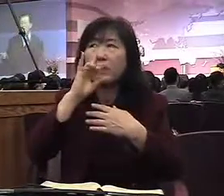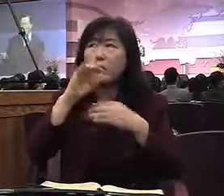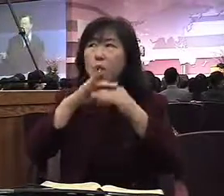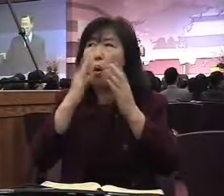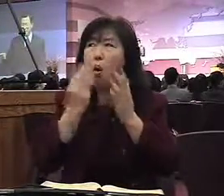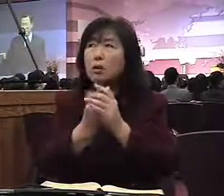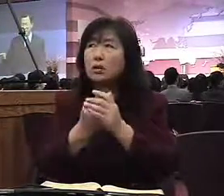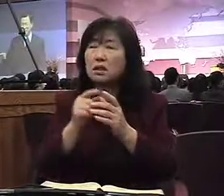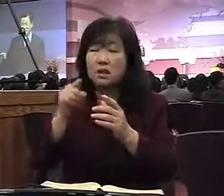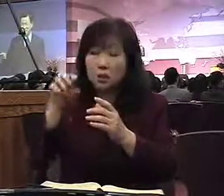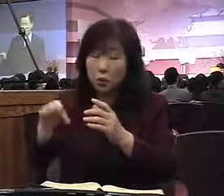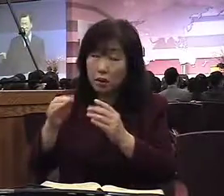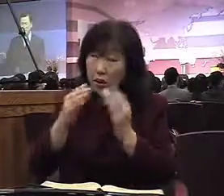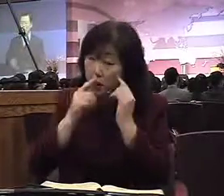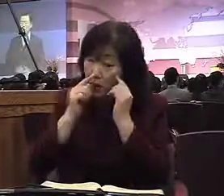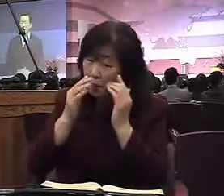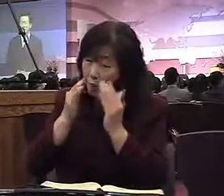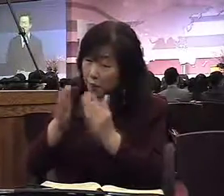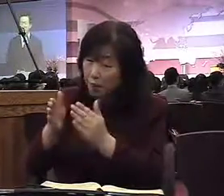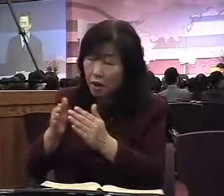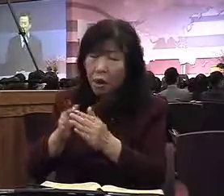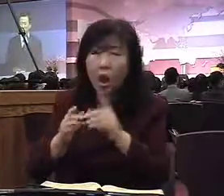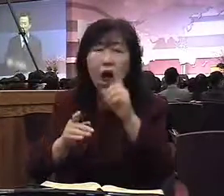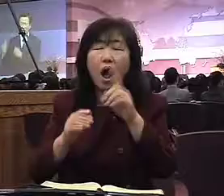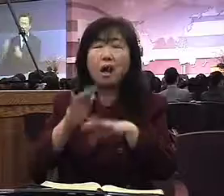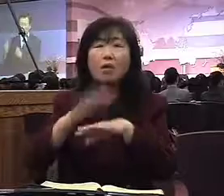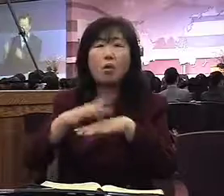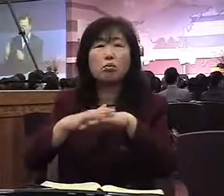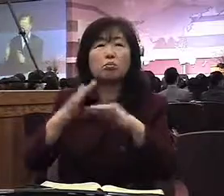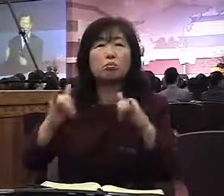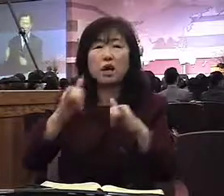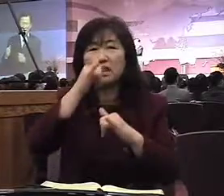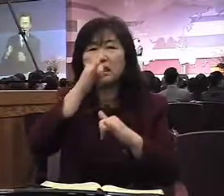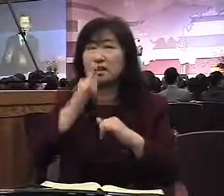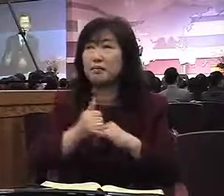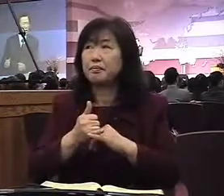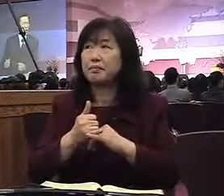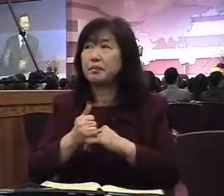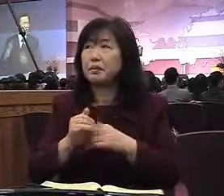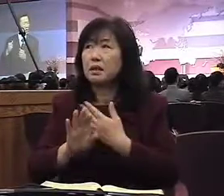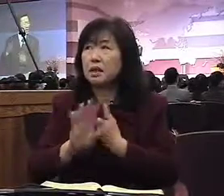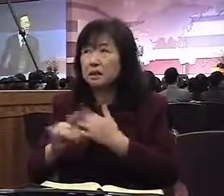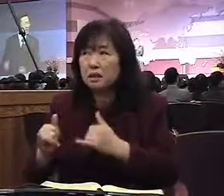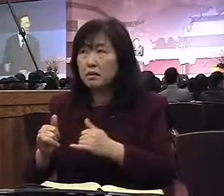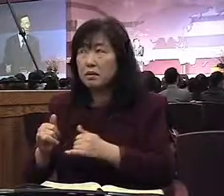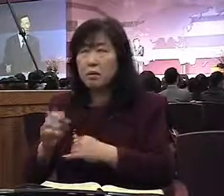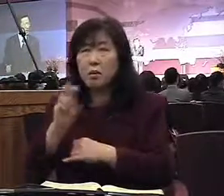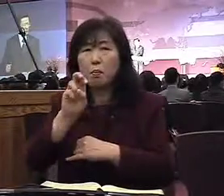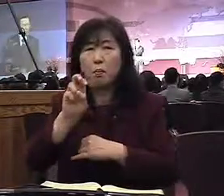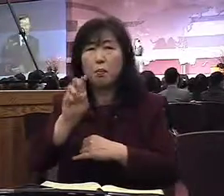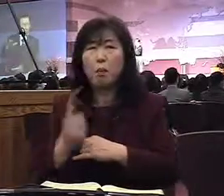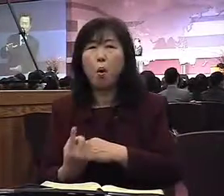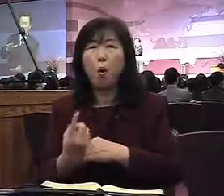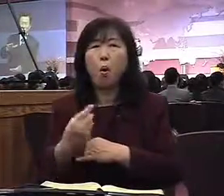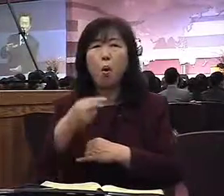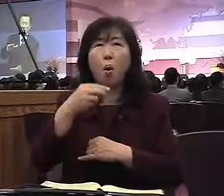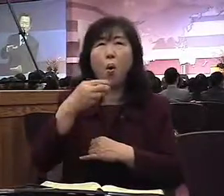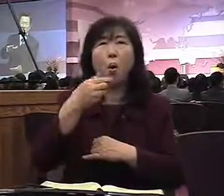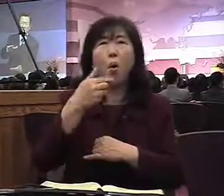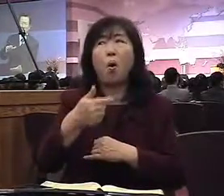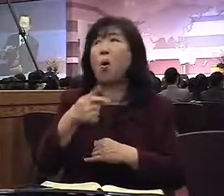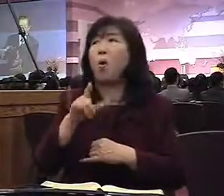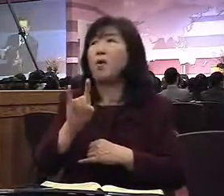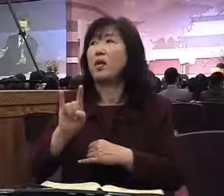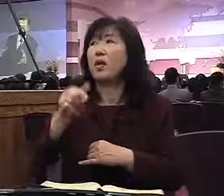거기로 빠져버리는 거예요. 한 농부가 있었습니다. 망태를 짊어지고 열심히 모내기를 하고 있는데 뭐 물이